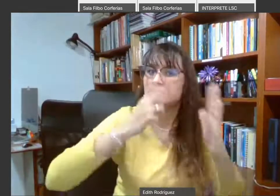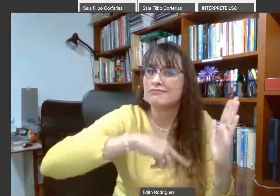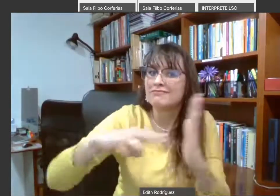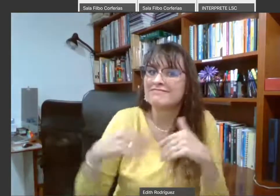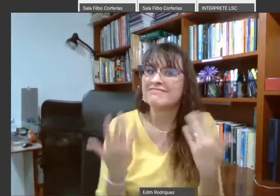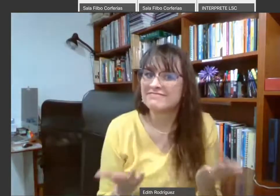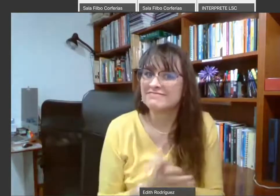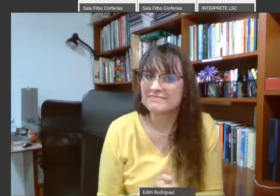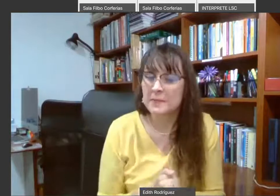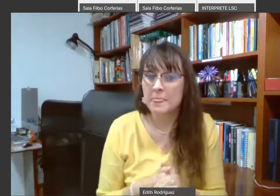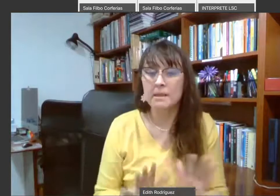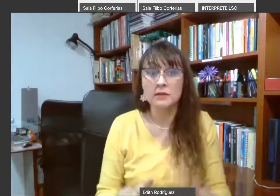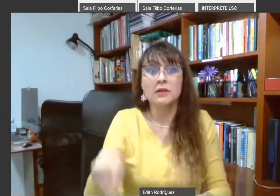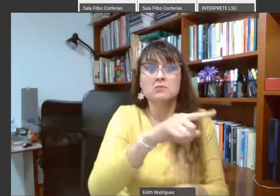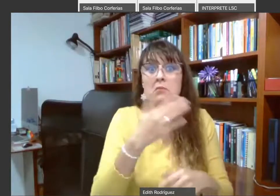Porque